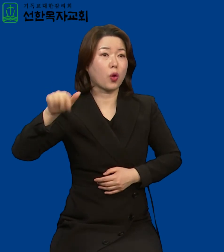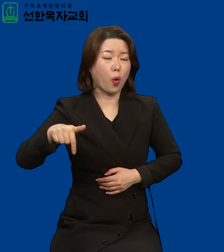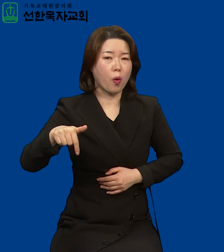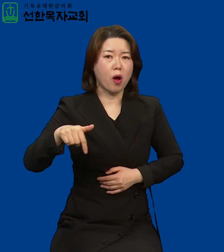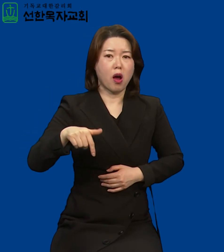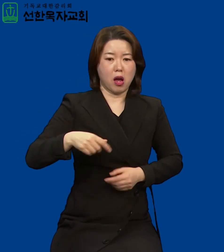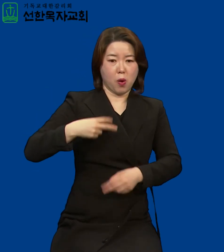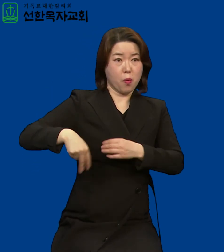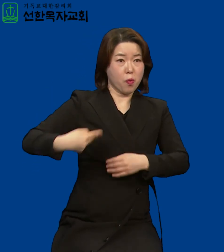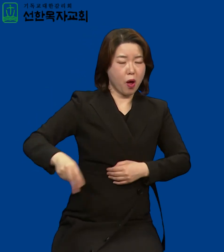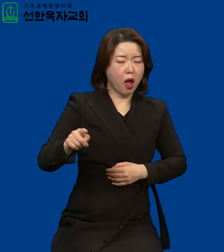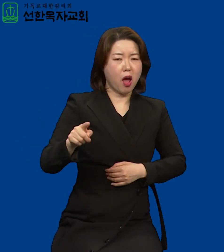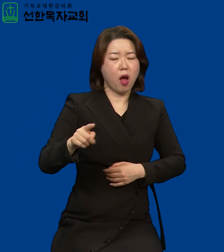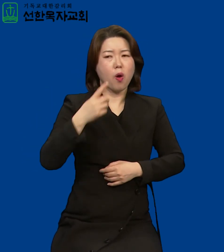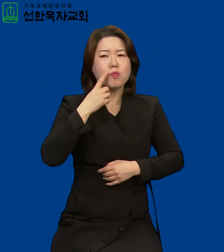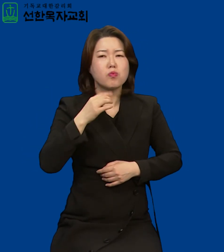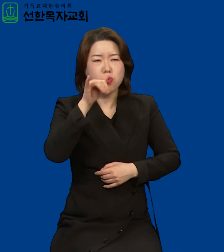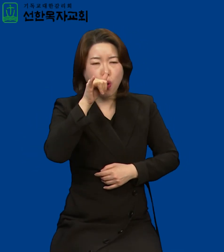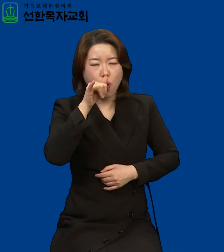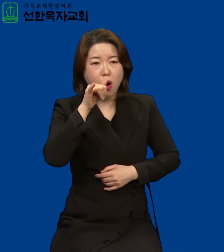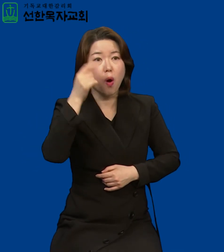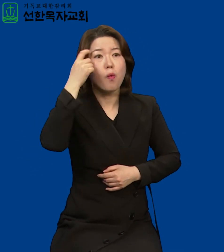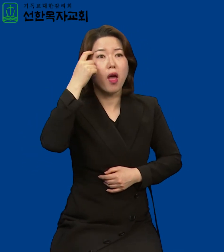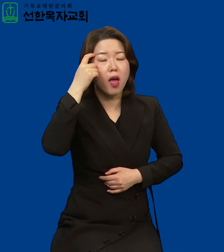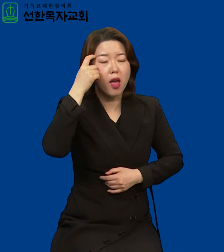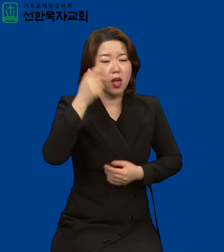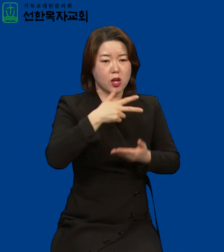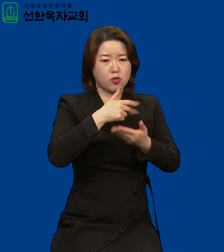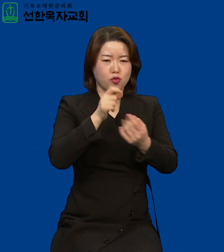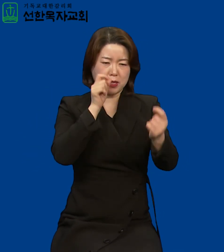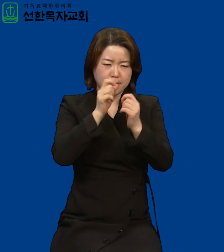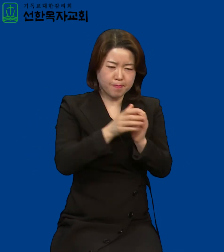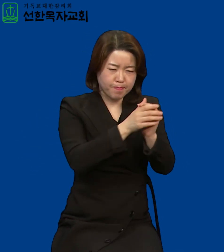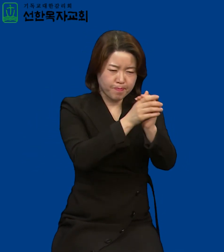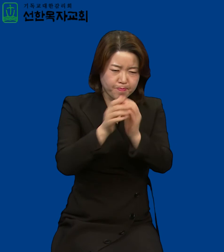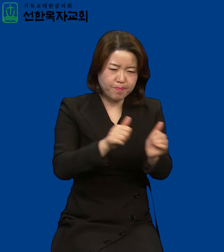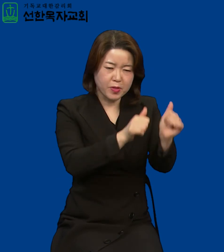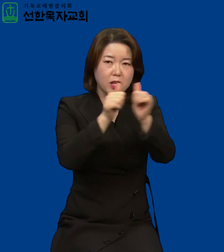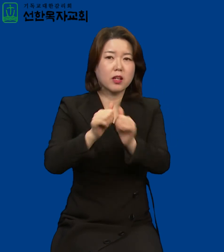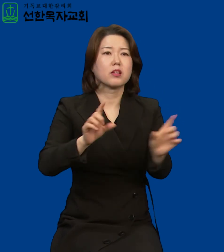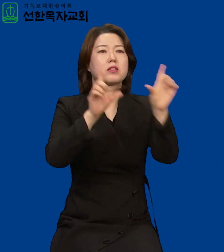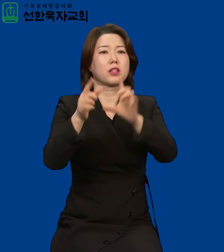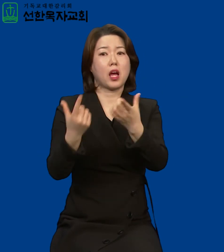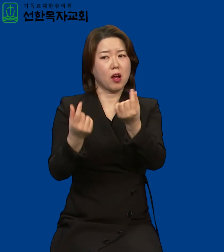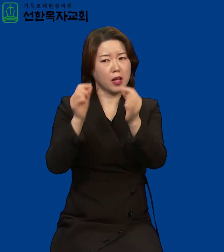예수님과 친밀히 동행하는 삶을 사는 것 같았기 때문이에요. 저는